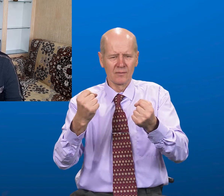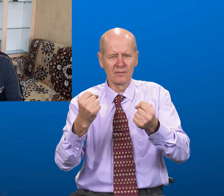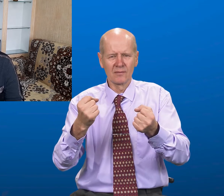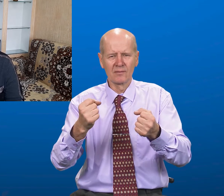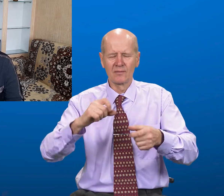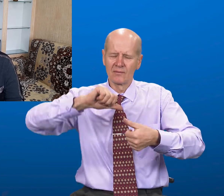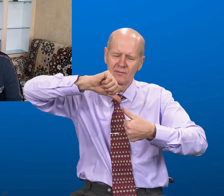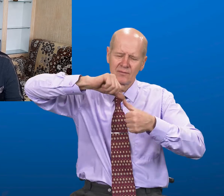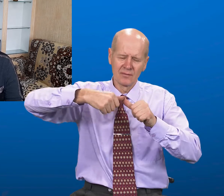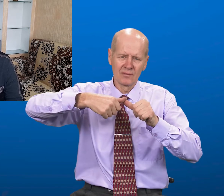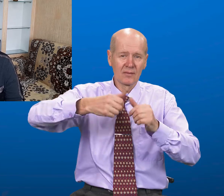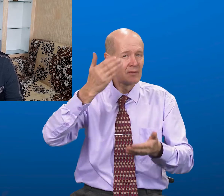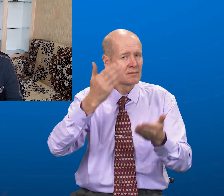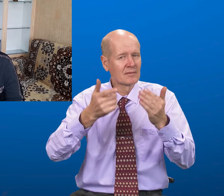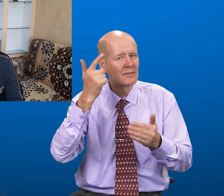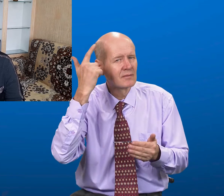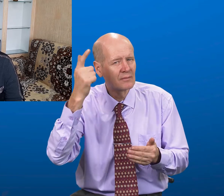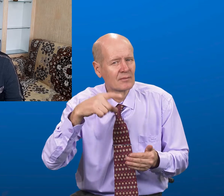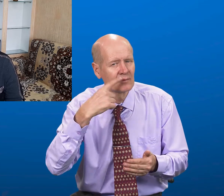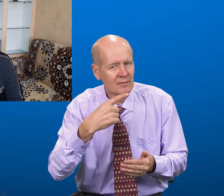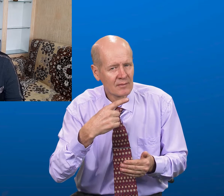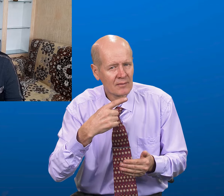сказал, это обязательно исполнится.